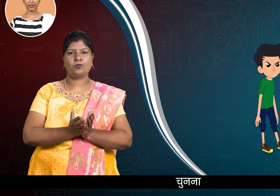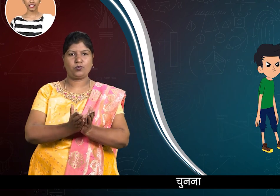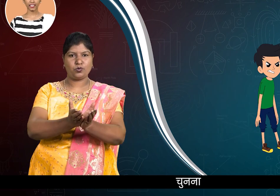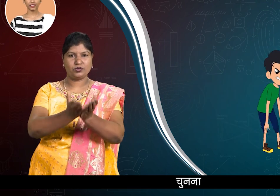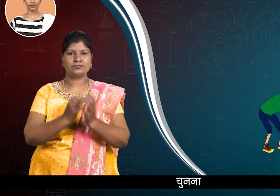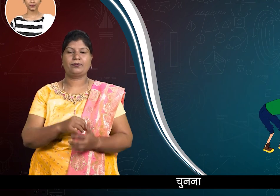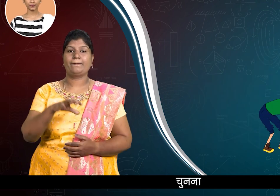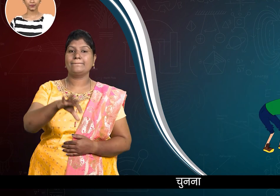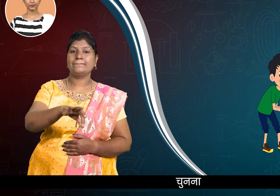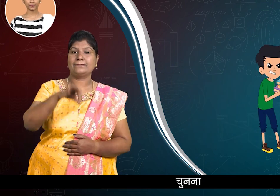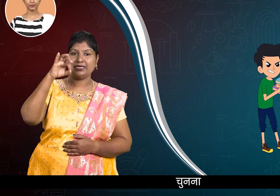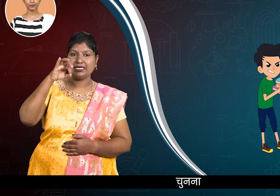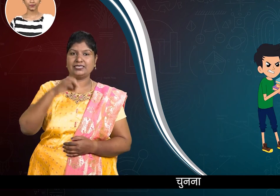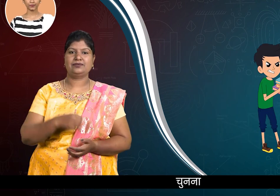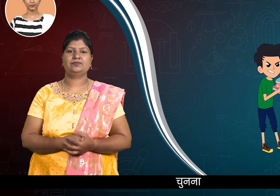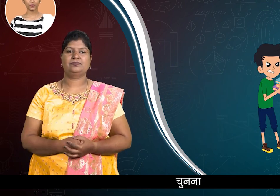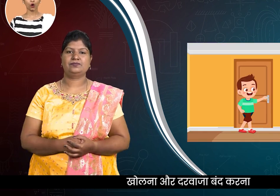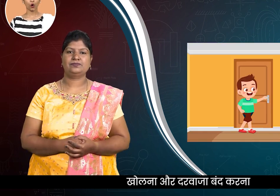चुनना,